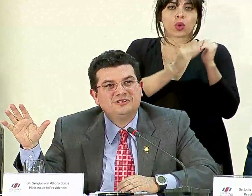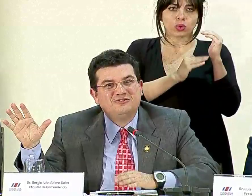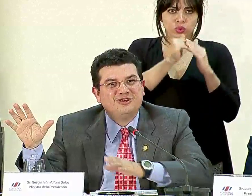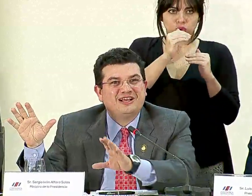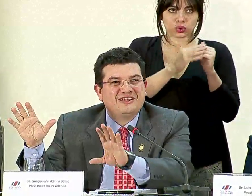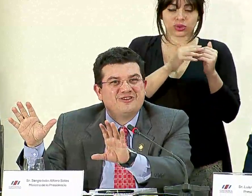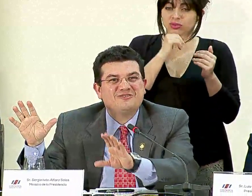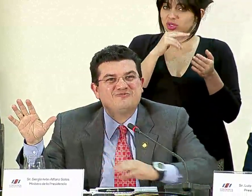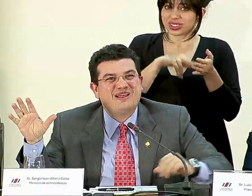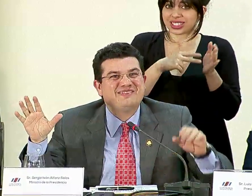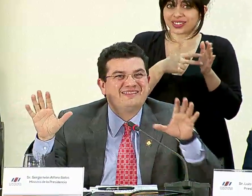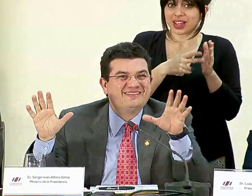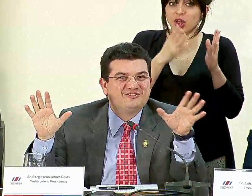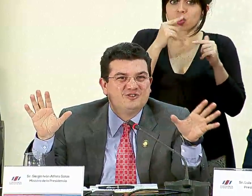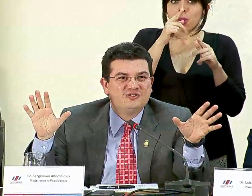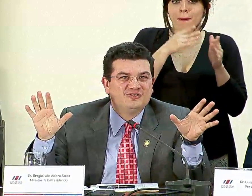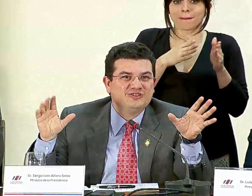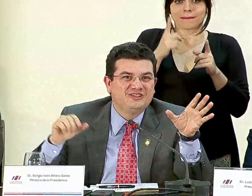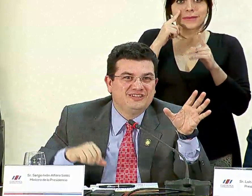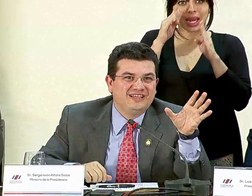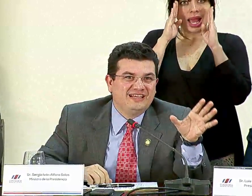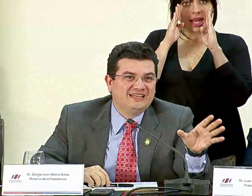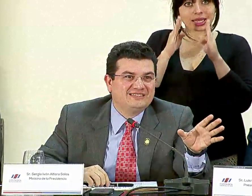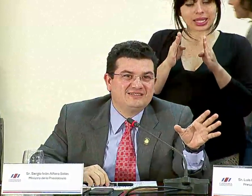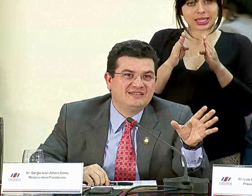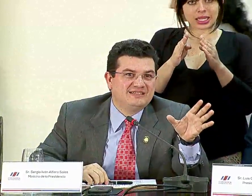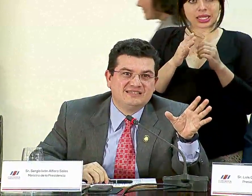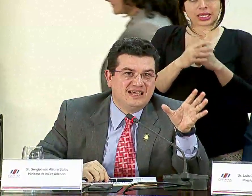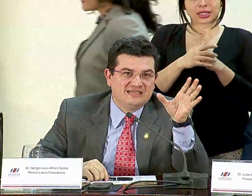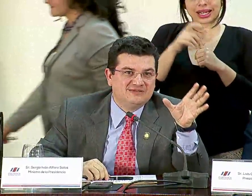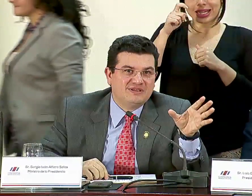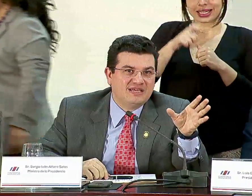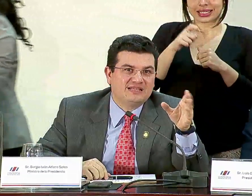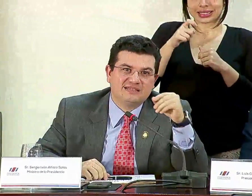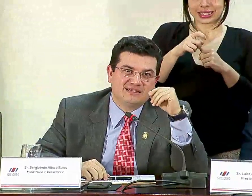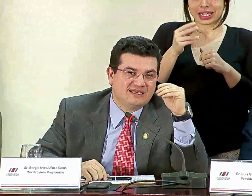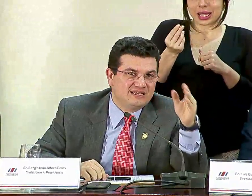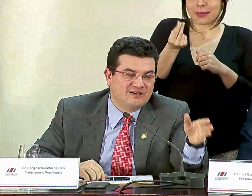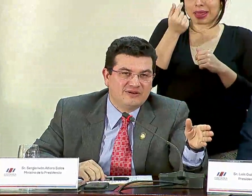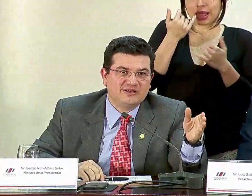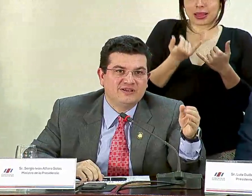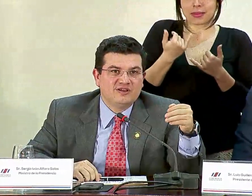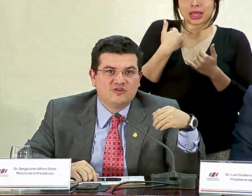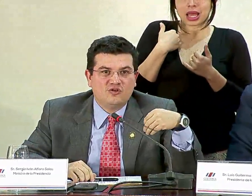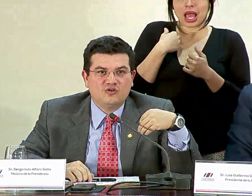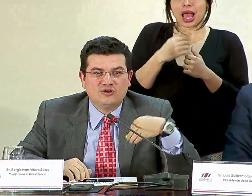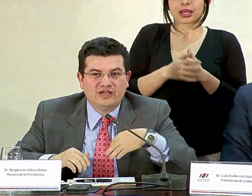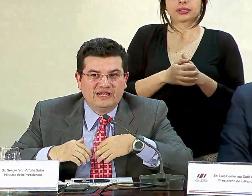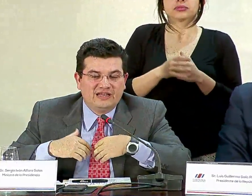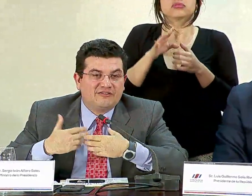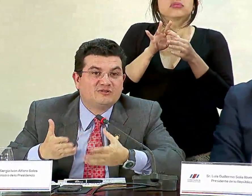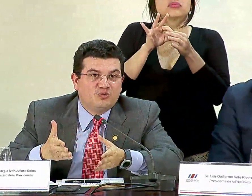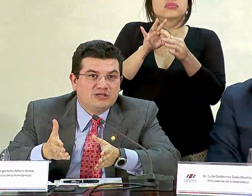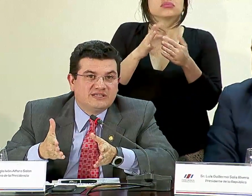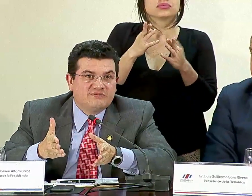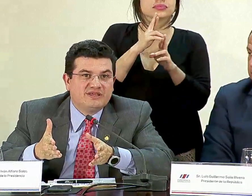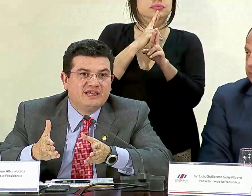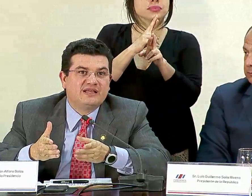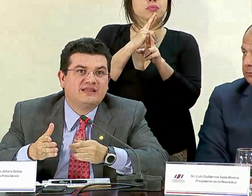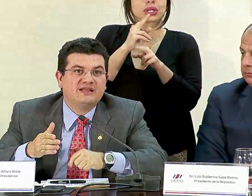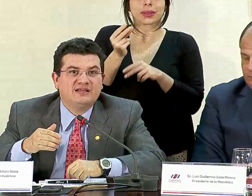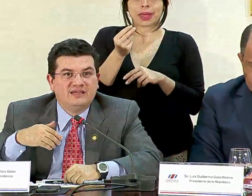Eso no significa que no haya un plan de atención de las necesidades inmediatas que tienen que ver con la